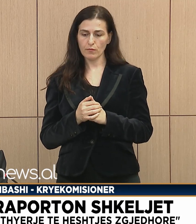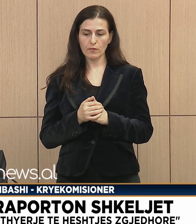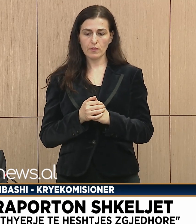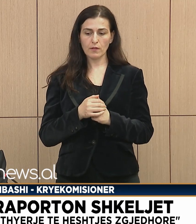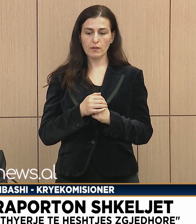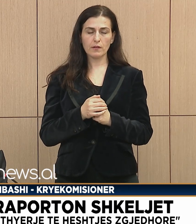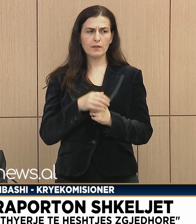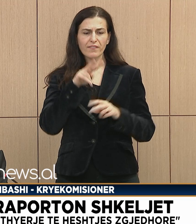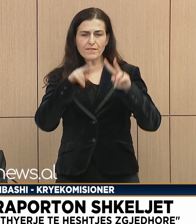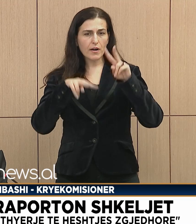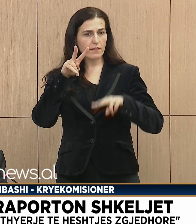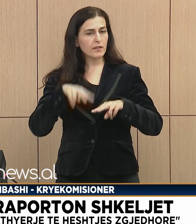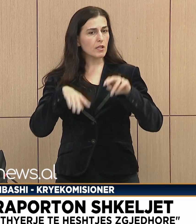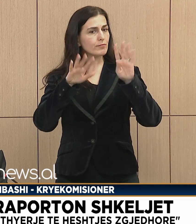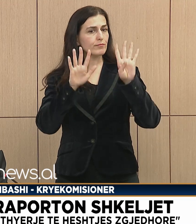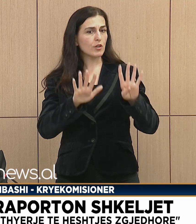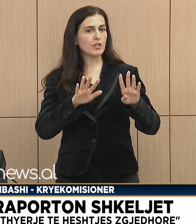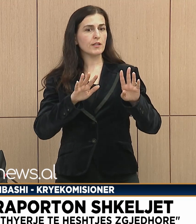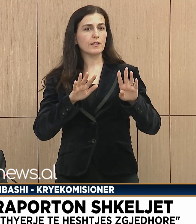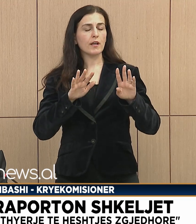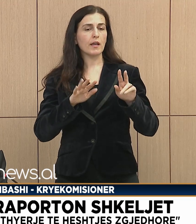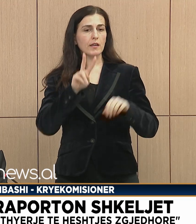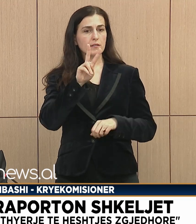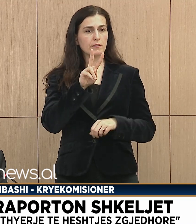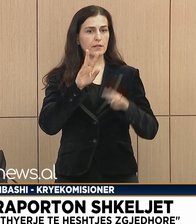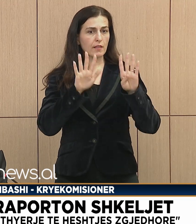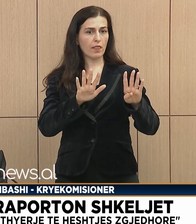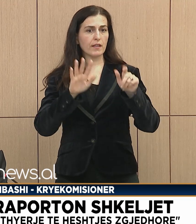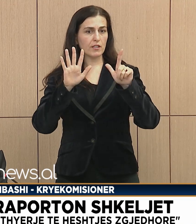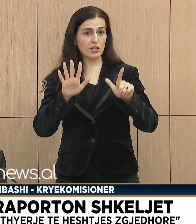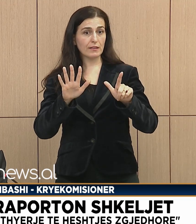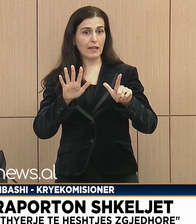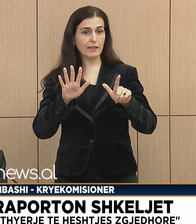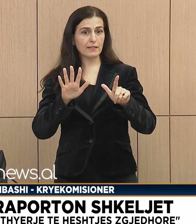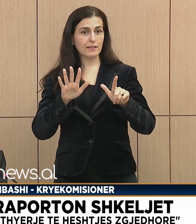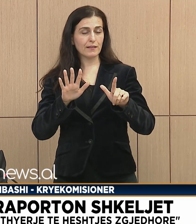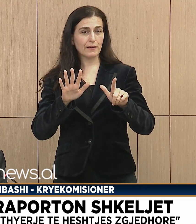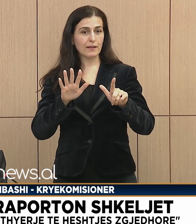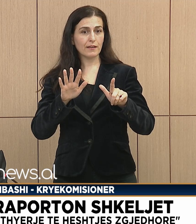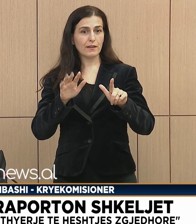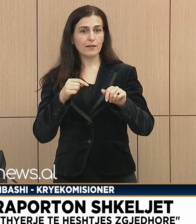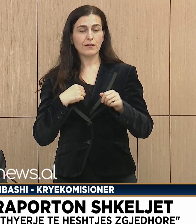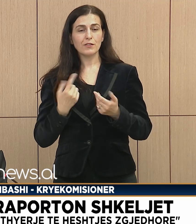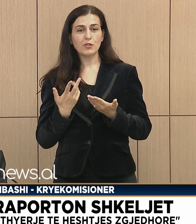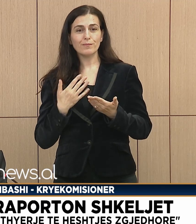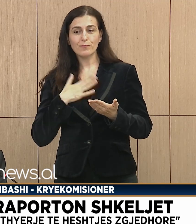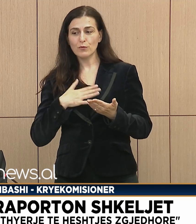Kemi verifikuar 927 tentativa për votim të dyfish. Pra kjo tregon